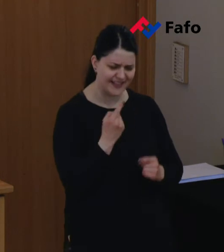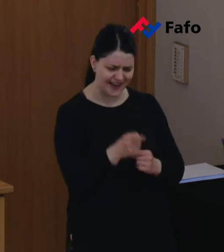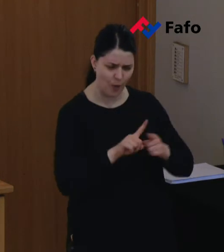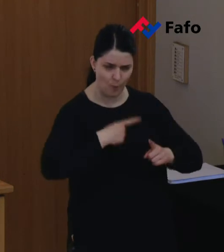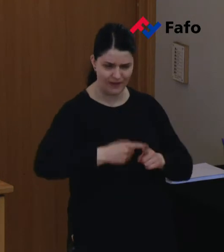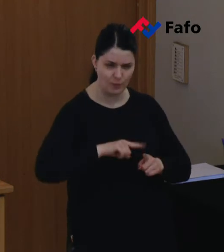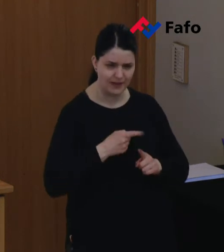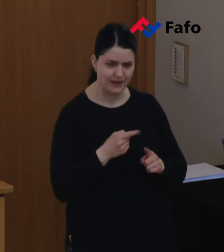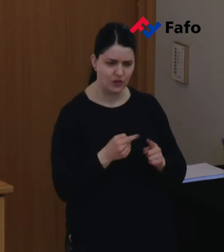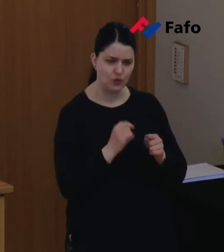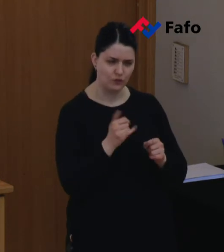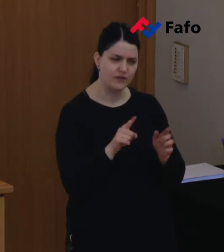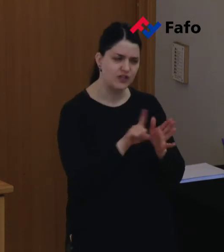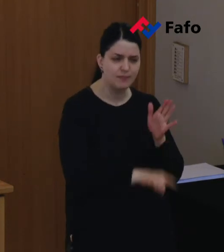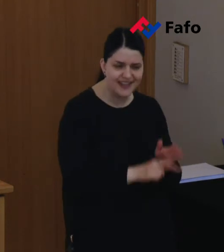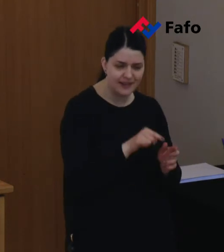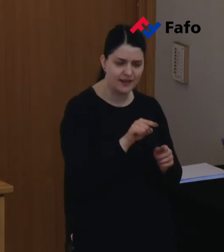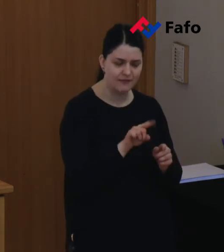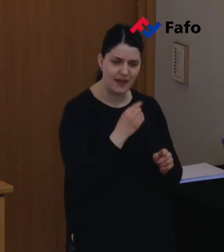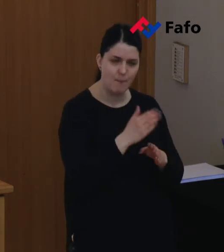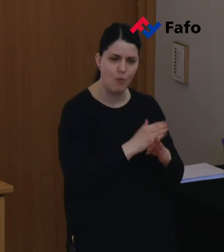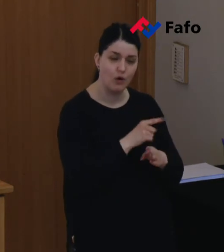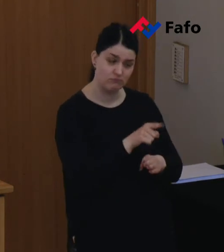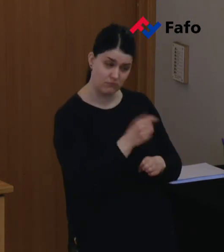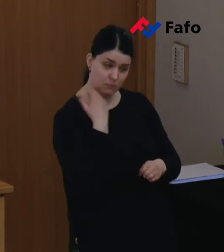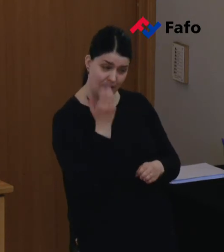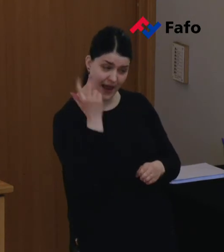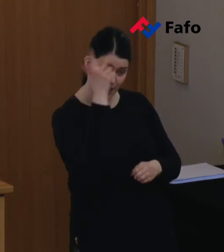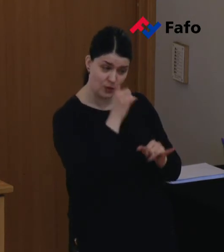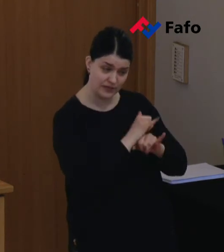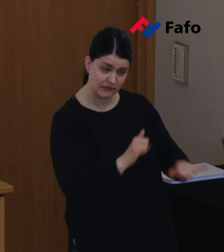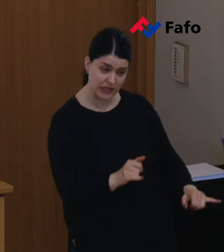det samtidig det man driver og måler. Ble brukerne